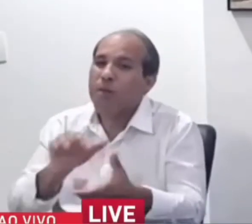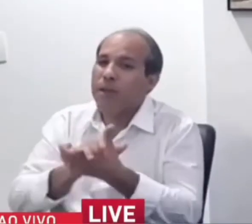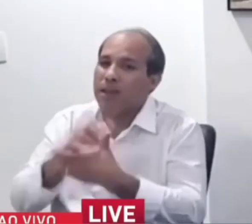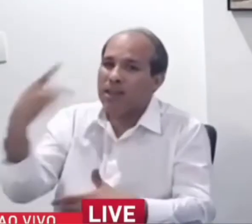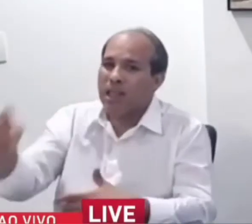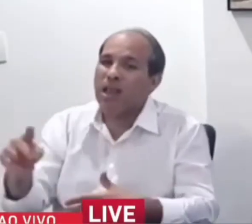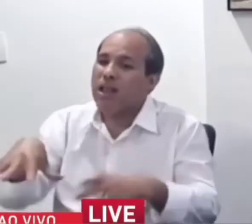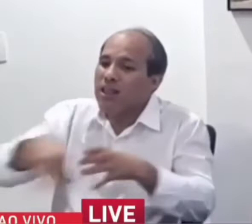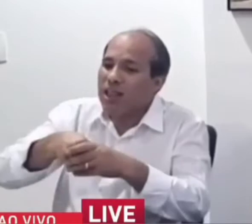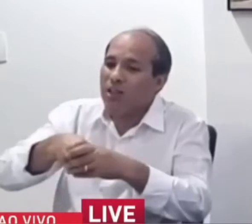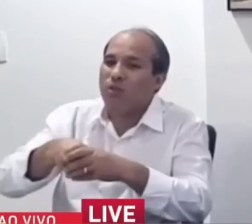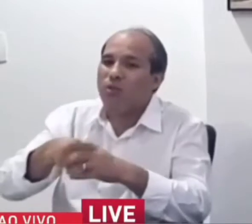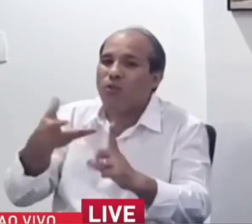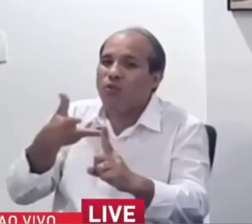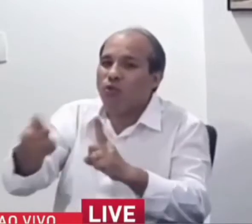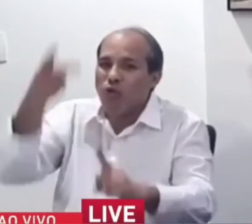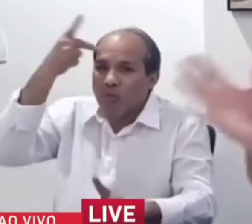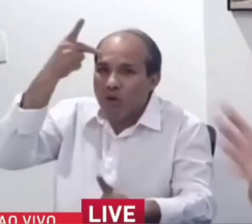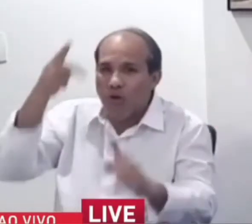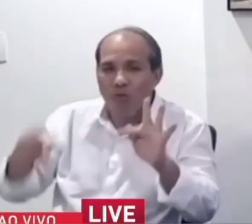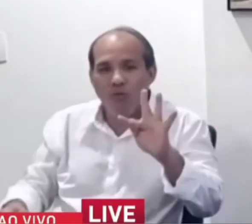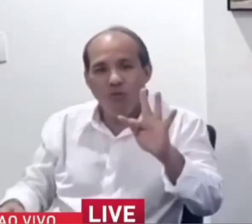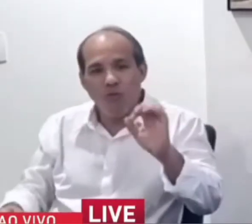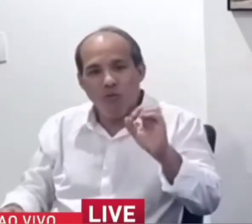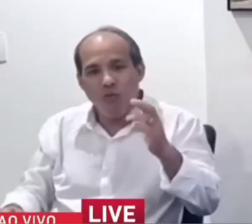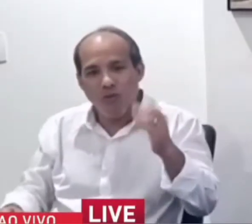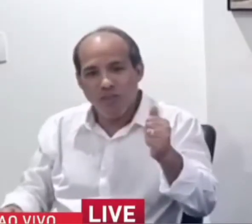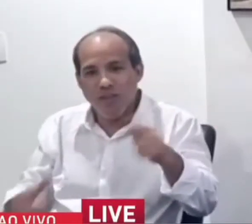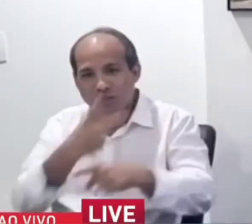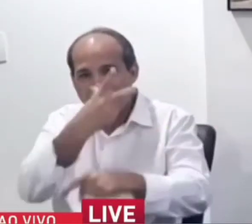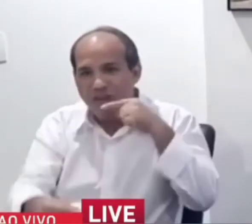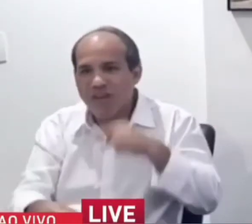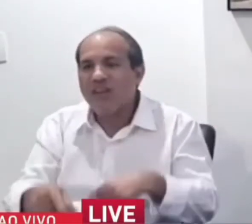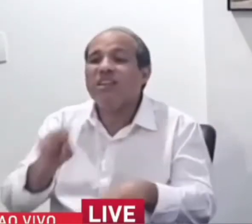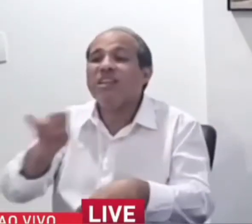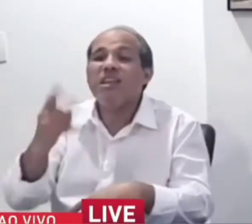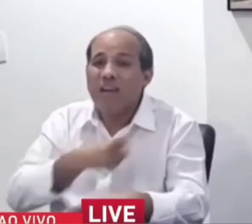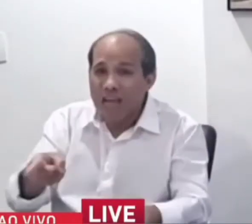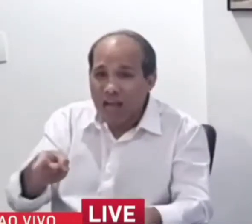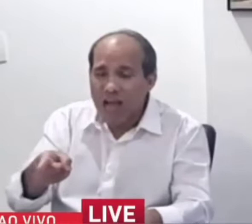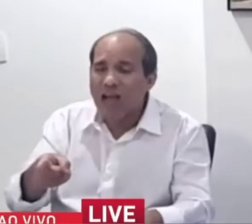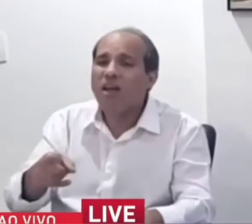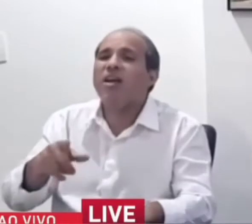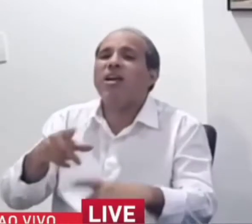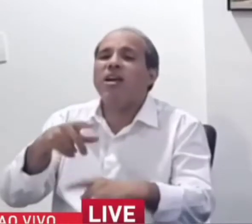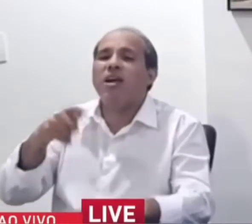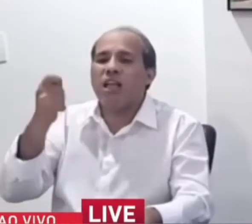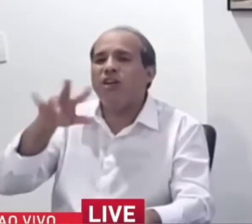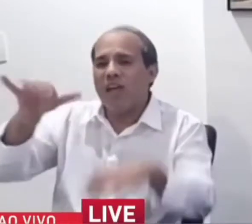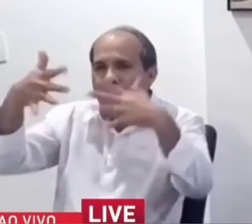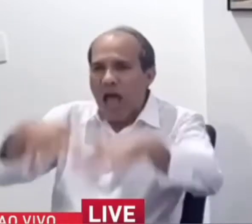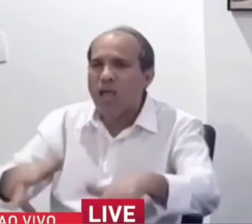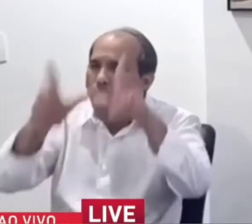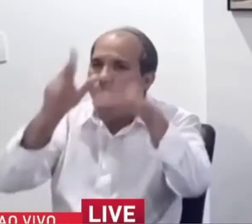foi integrante do Foro de São Paulo, fosse vitoriosa, se aproximaria da Venezuela. Isso a revista Veja,